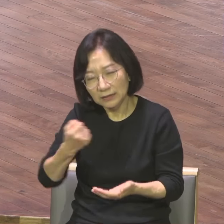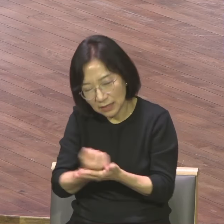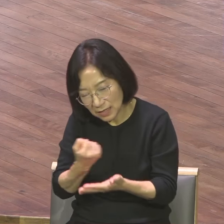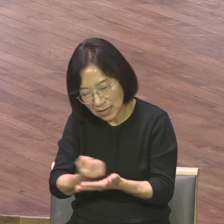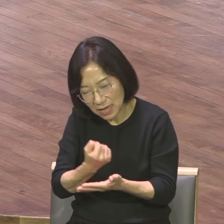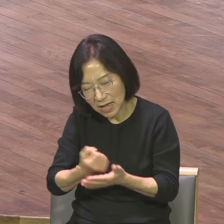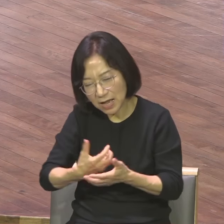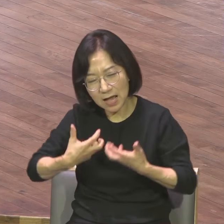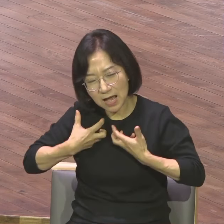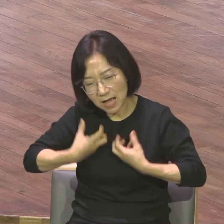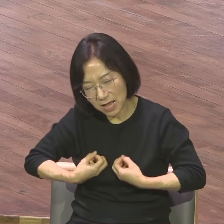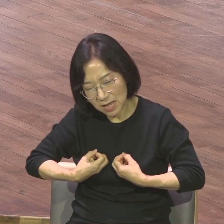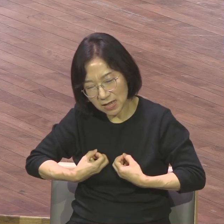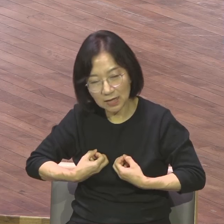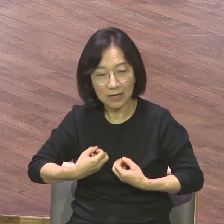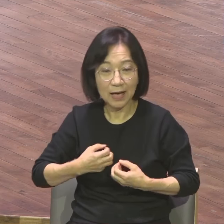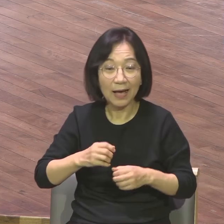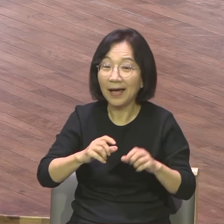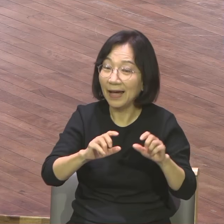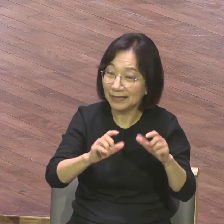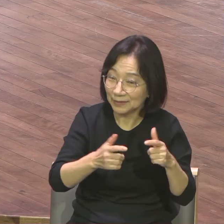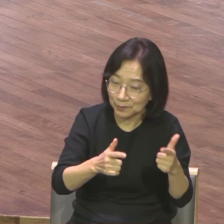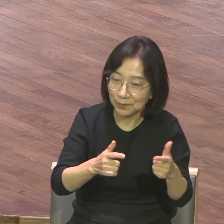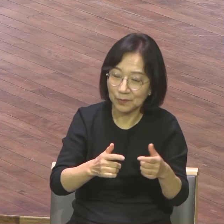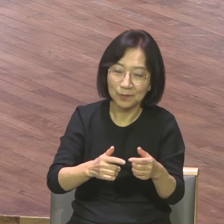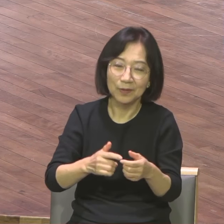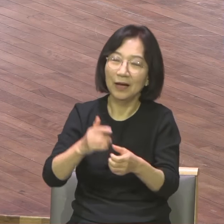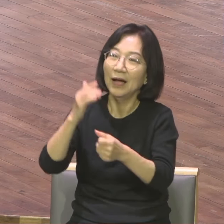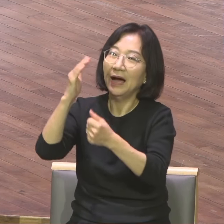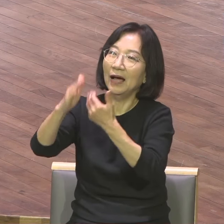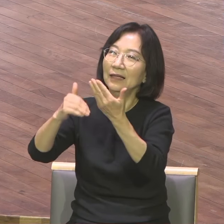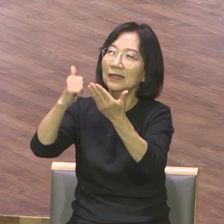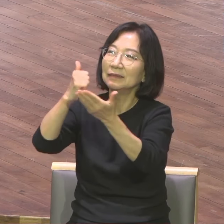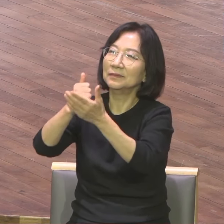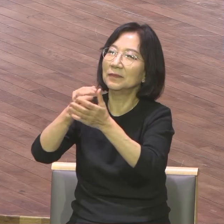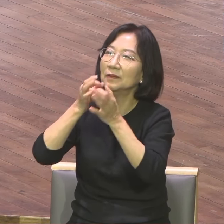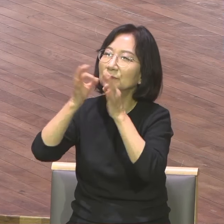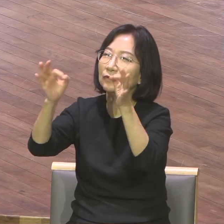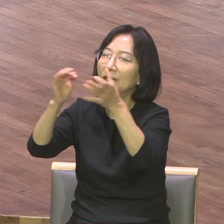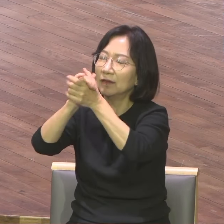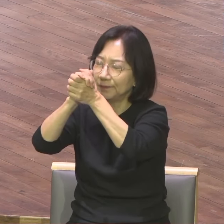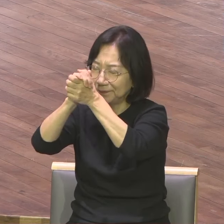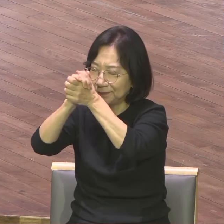아니라 하나님 앞에 부르짖는 삶을 살라는 것입니다.